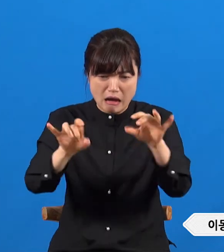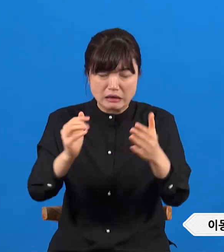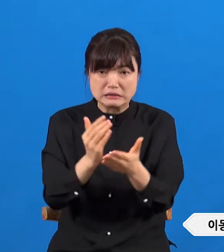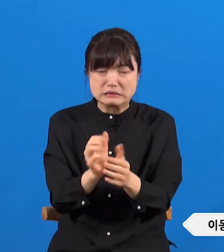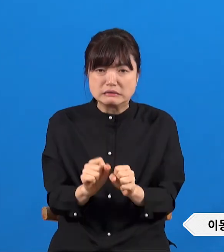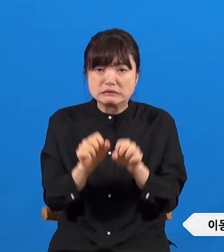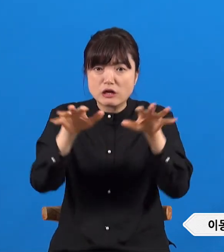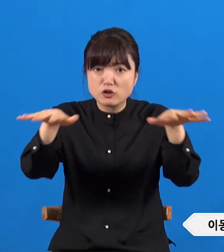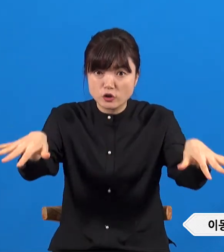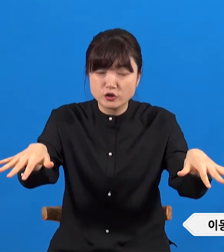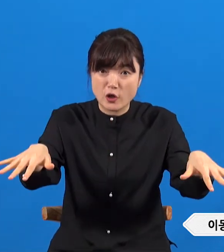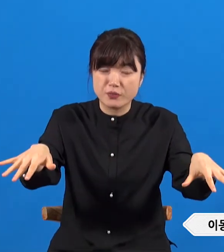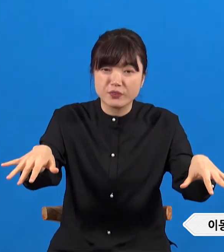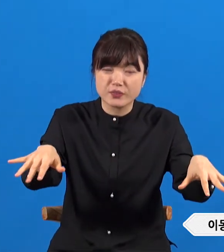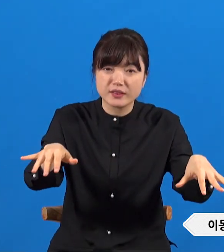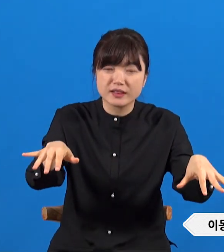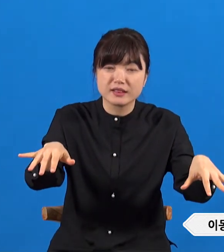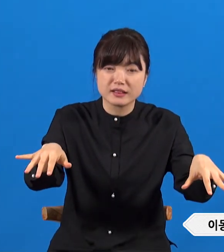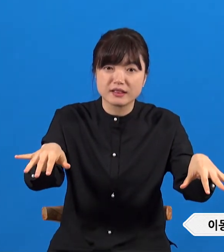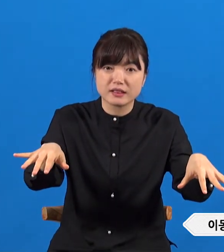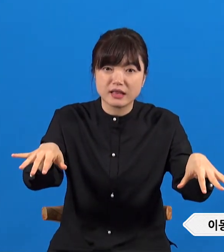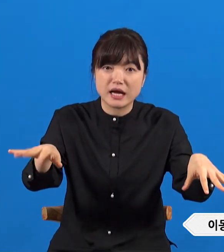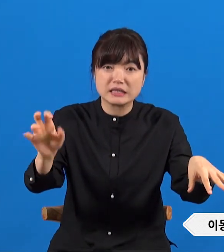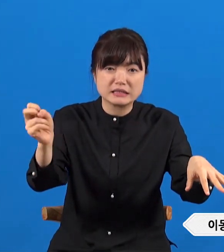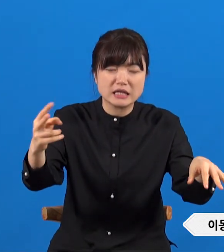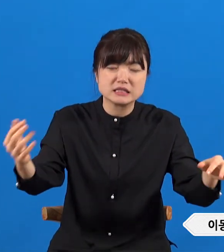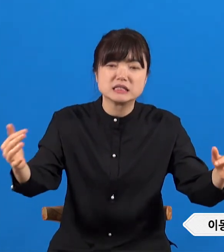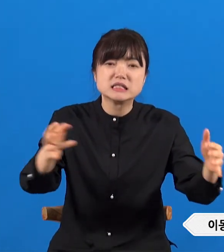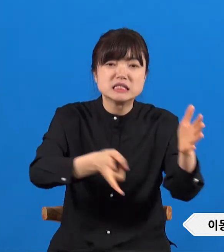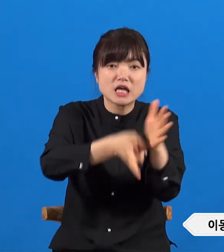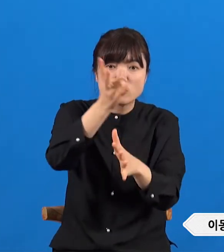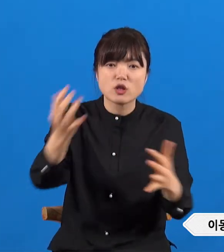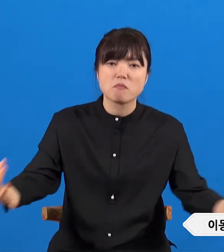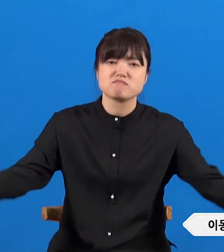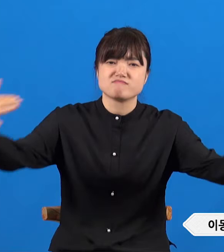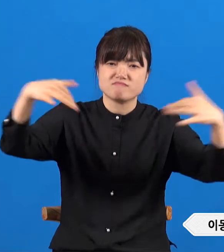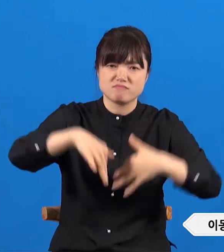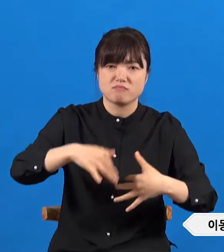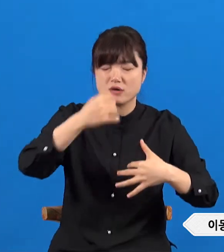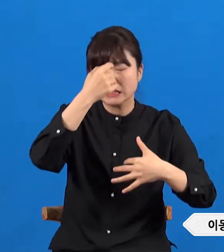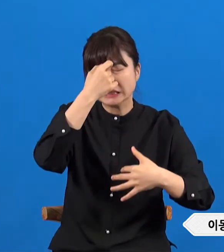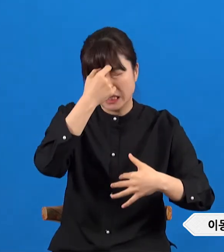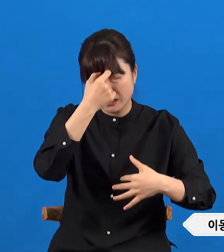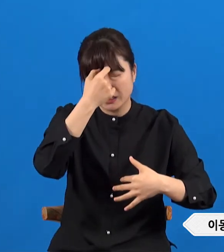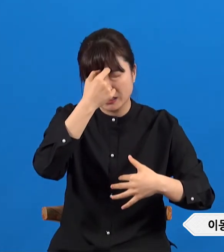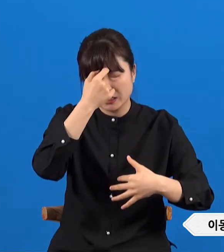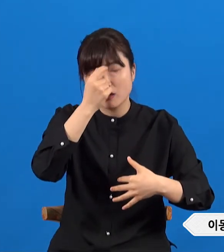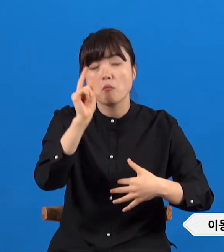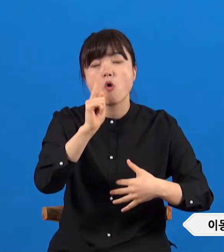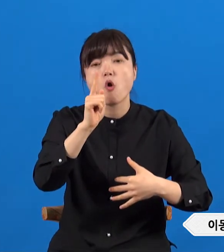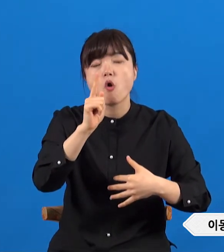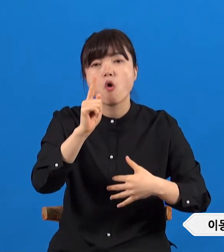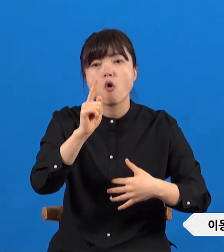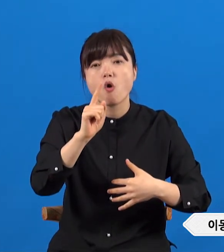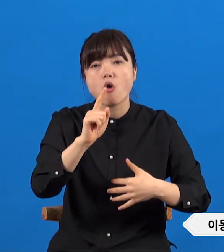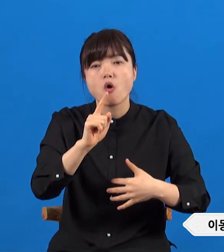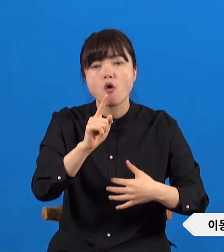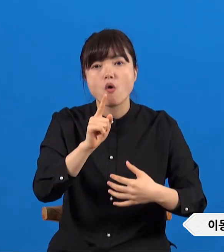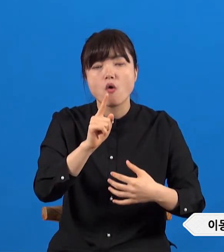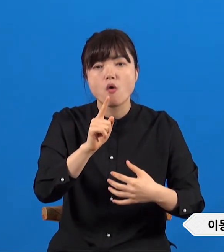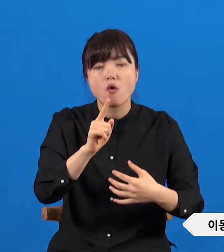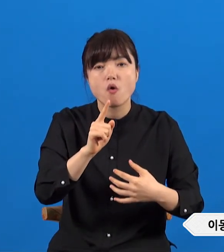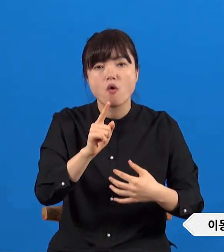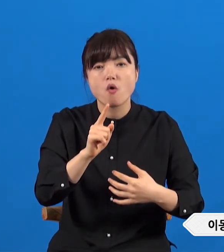그곳에서 함께 예루살렘에 모인 후에 그 다음에 그들이 한 일이 뭐였죠?